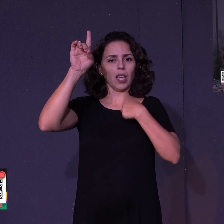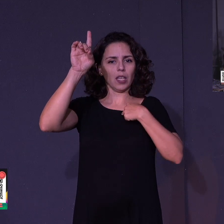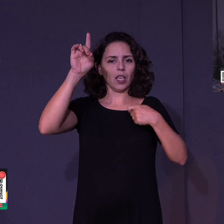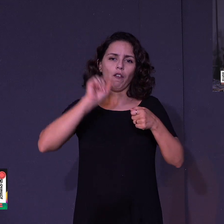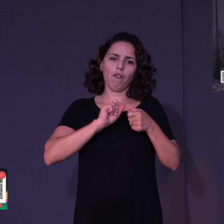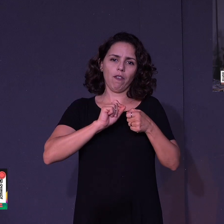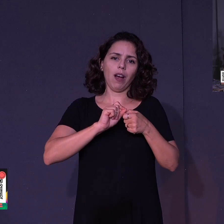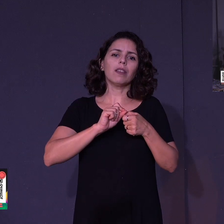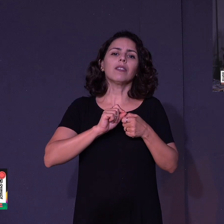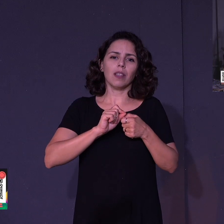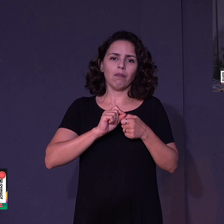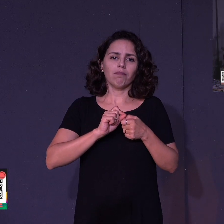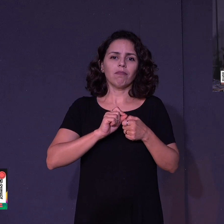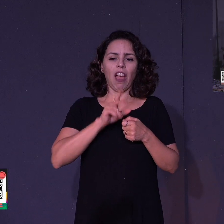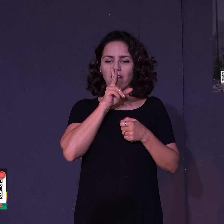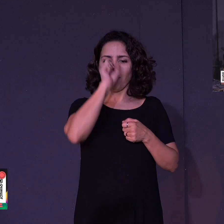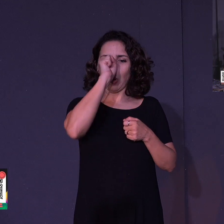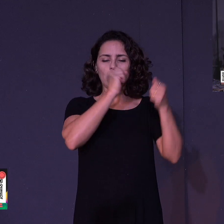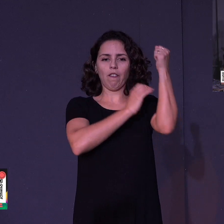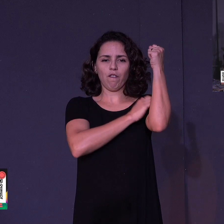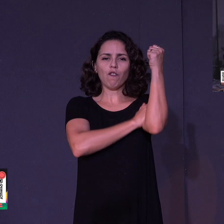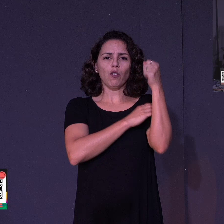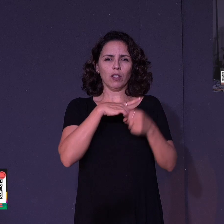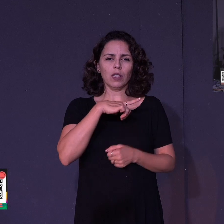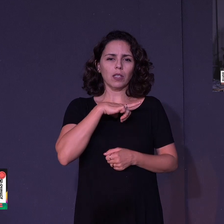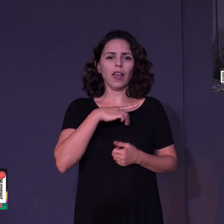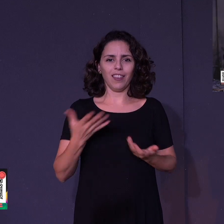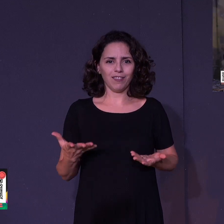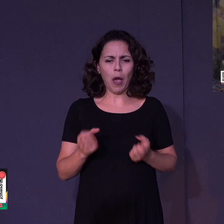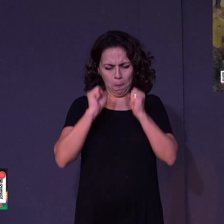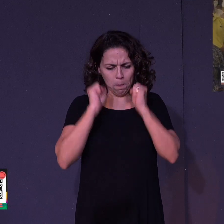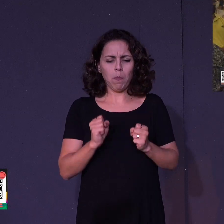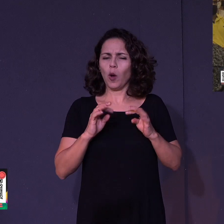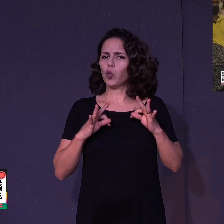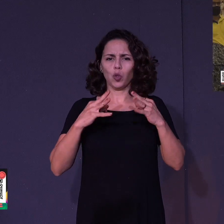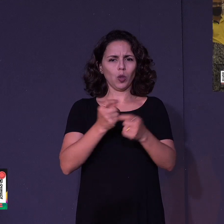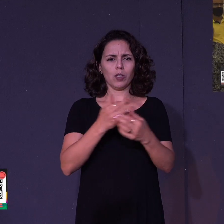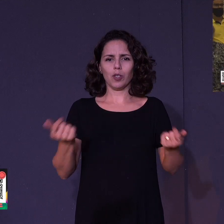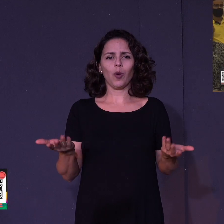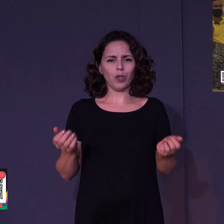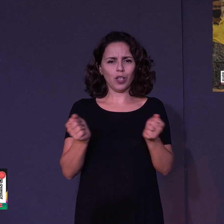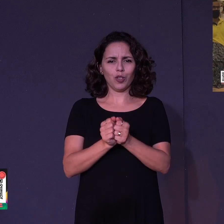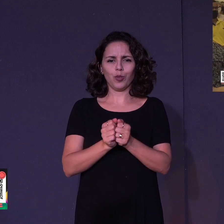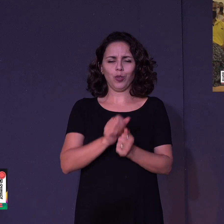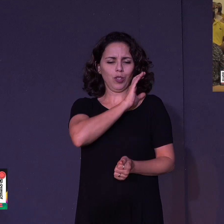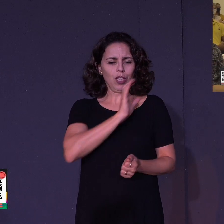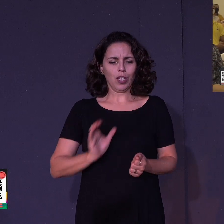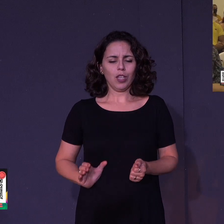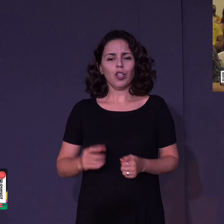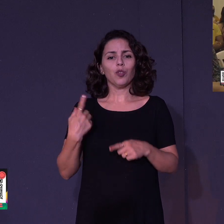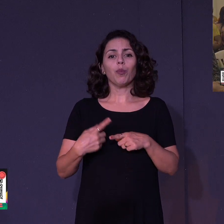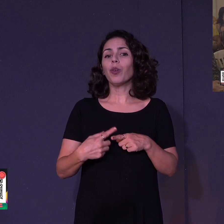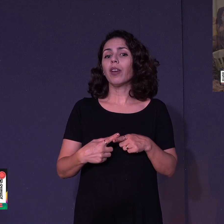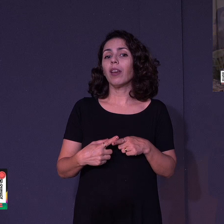4, versículo 13, um texto muito conhecido da igreja: posso todas as coisas em Cristo que me fortalece. É por meio da oração. É